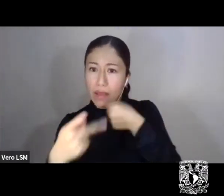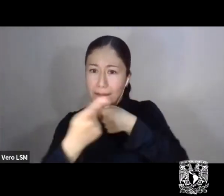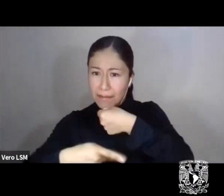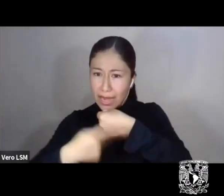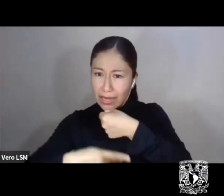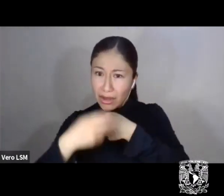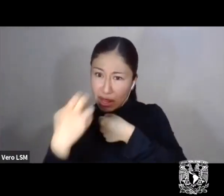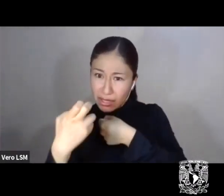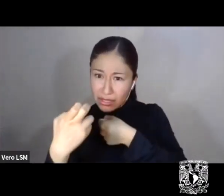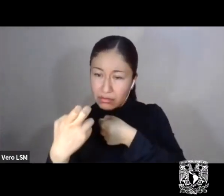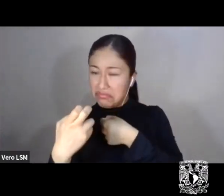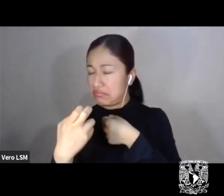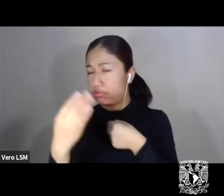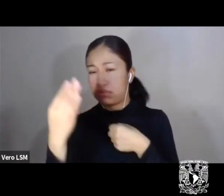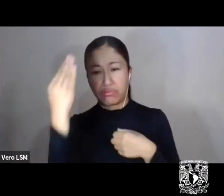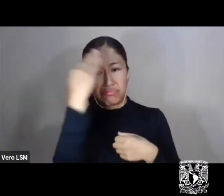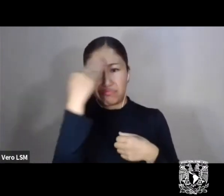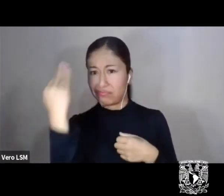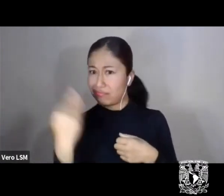Y también nos preguntan